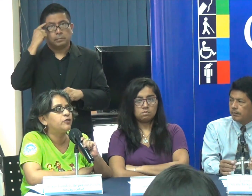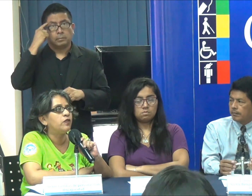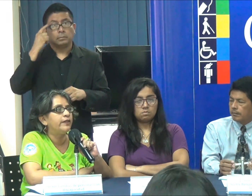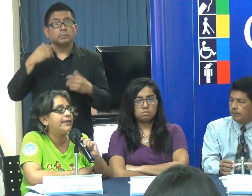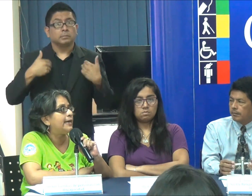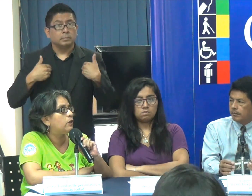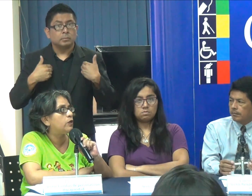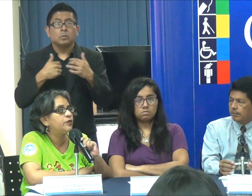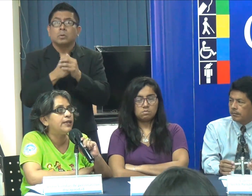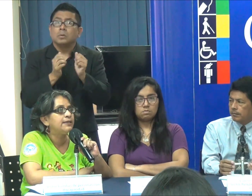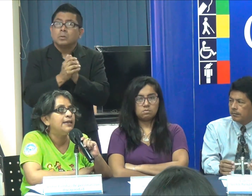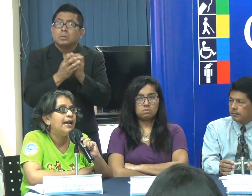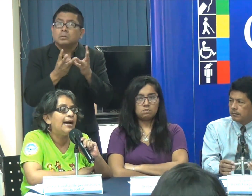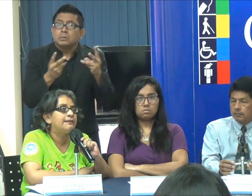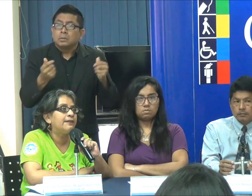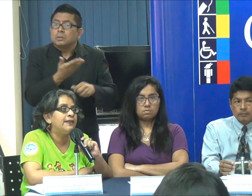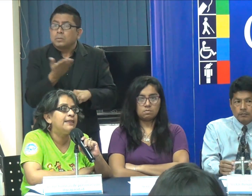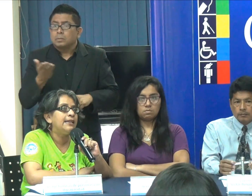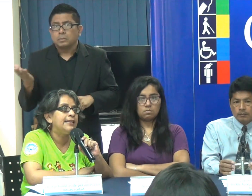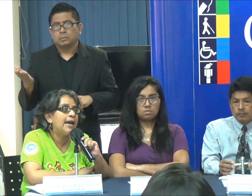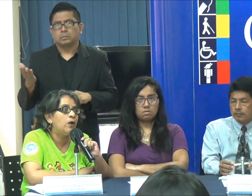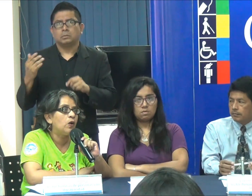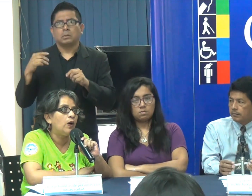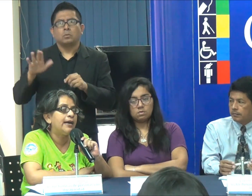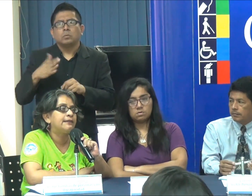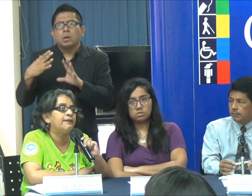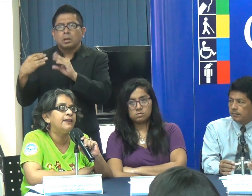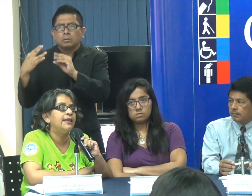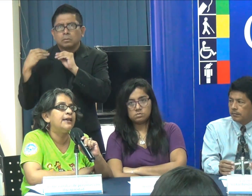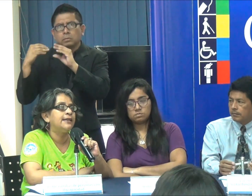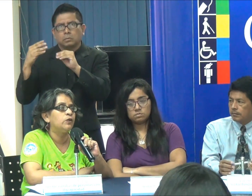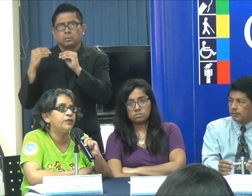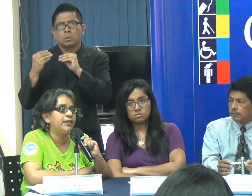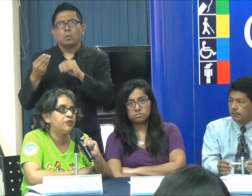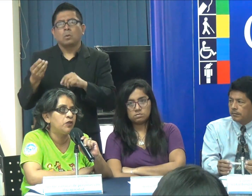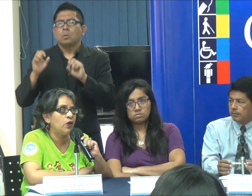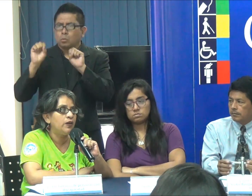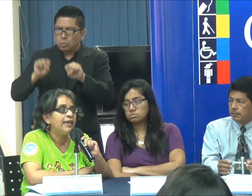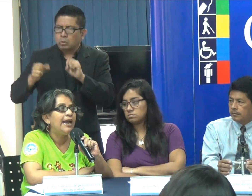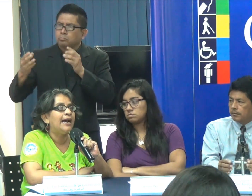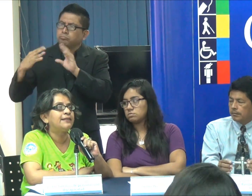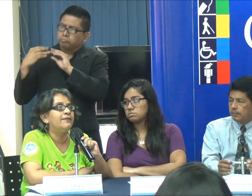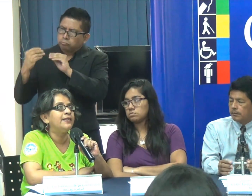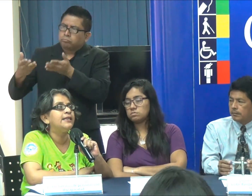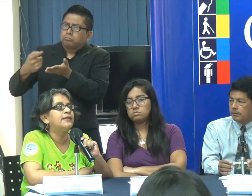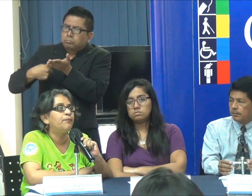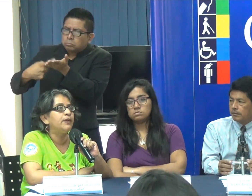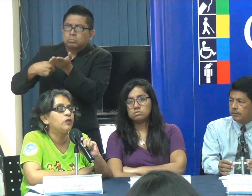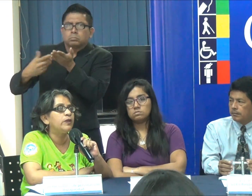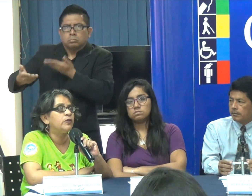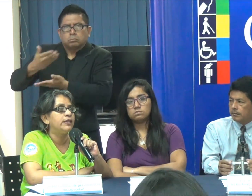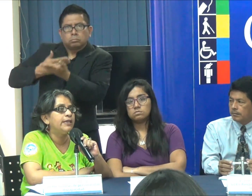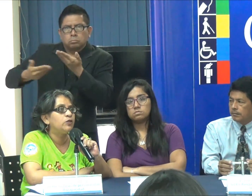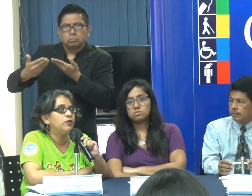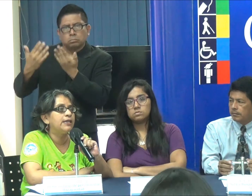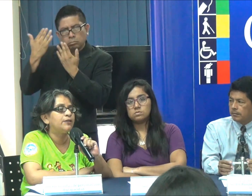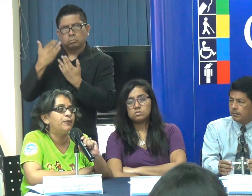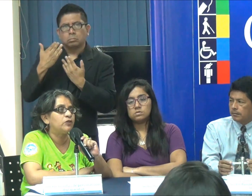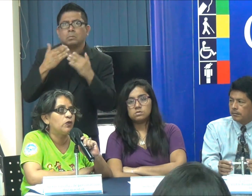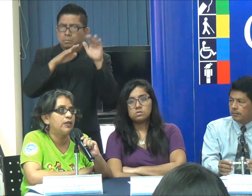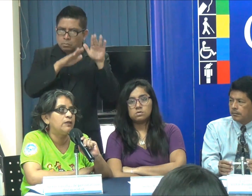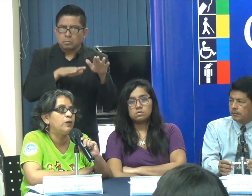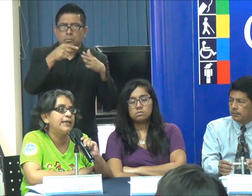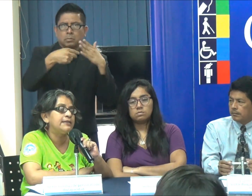debiéramos resolver las cosas a través del diálogo, a través de la negociación, a través del respeto de los derechos de